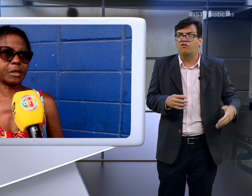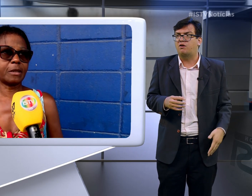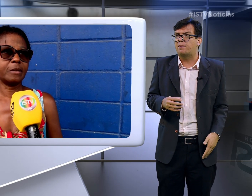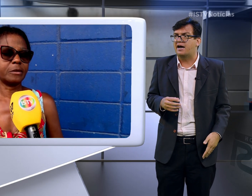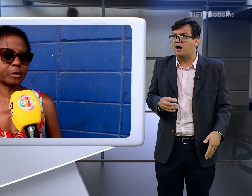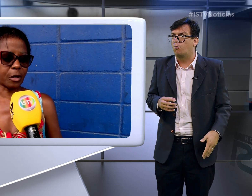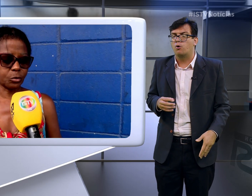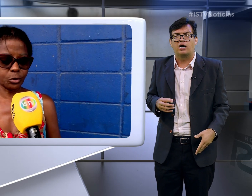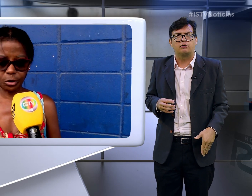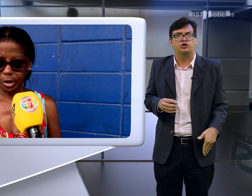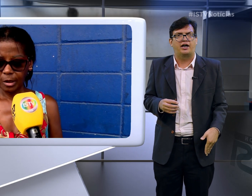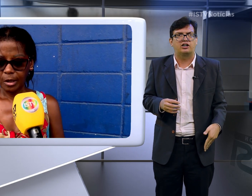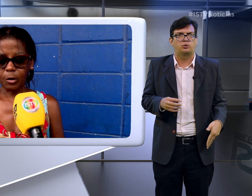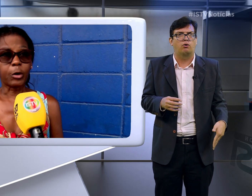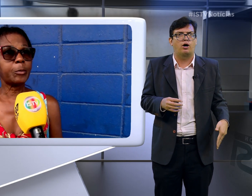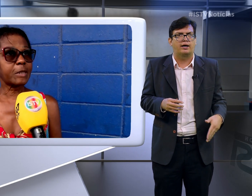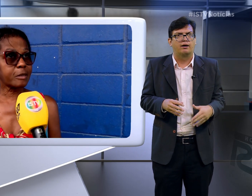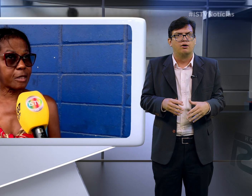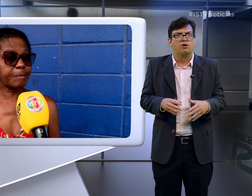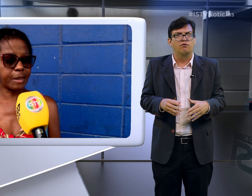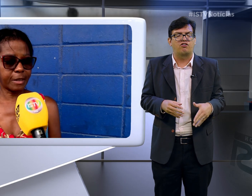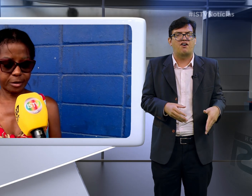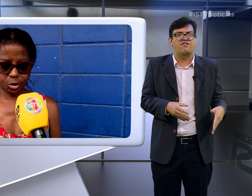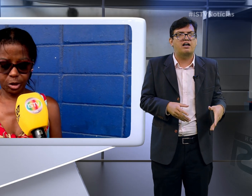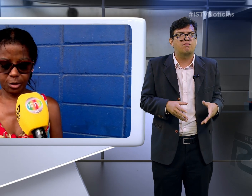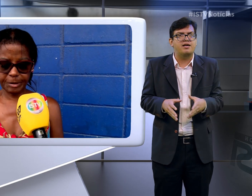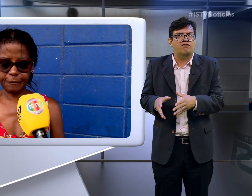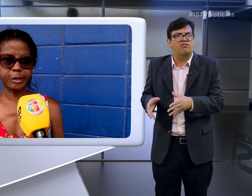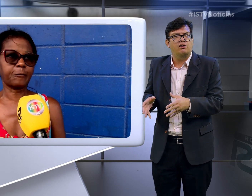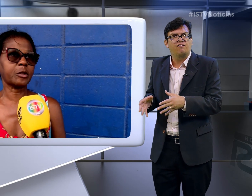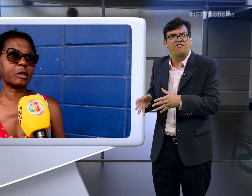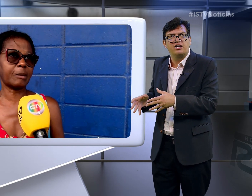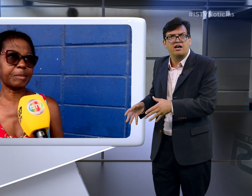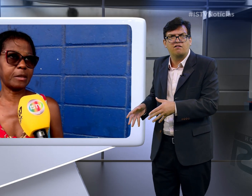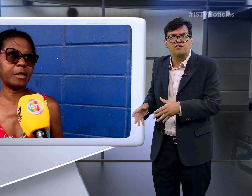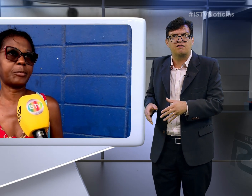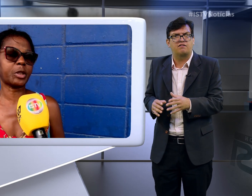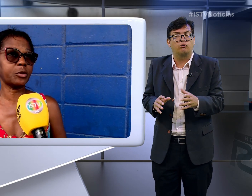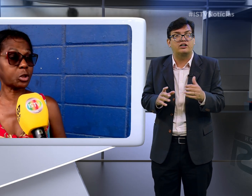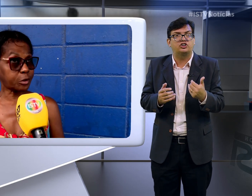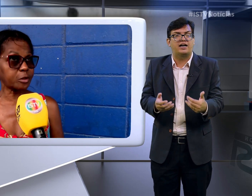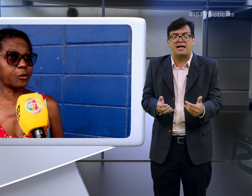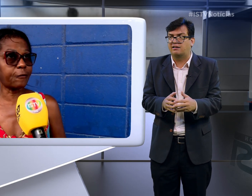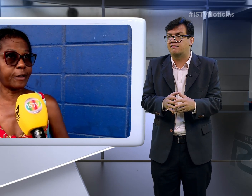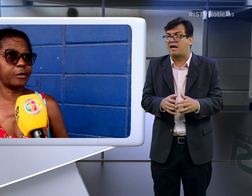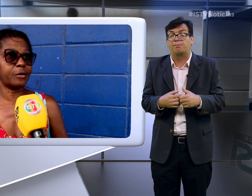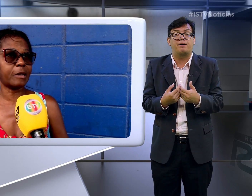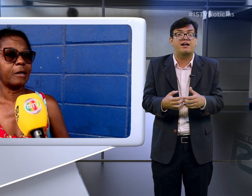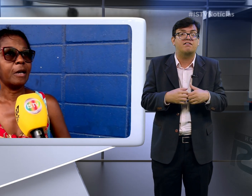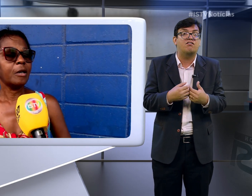você pegar o meu cartão de crédito agora, você vai ver que as minhas finanças estão destinadas apenas às